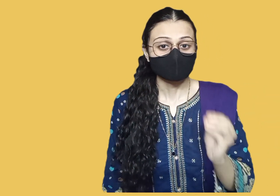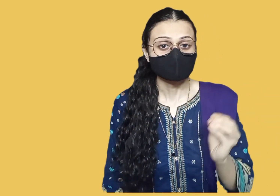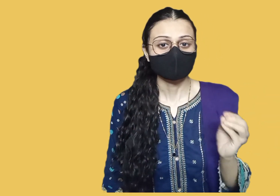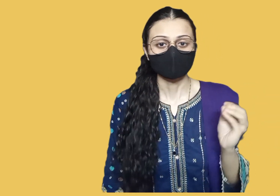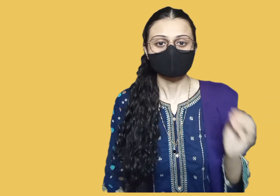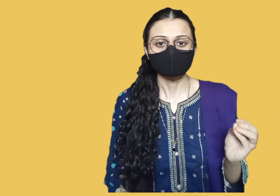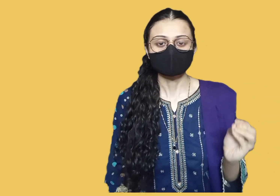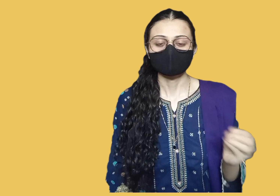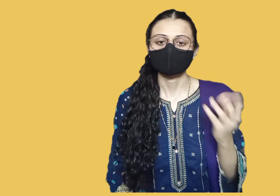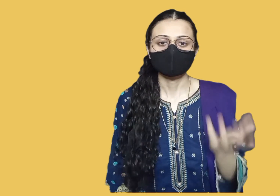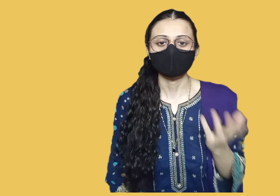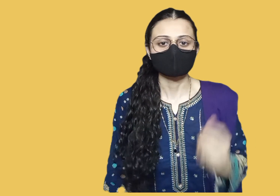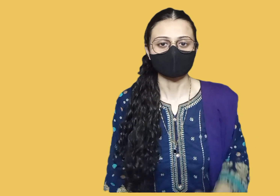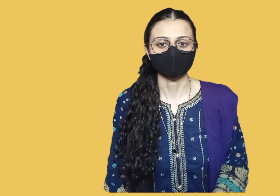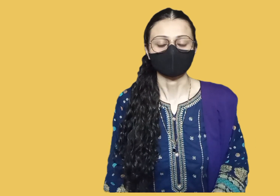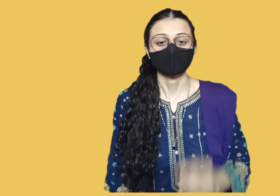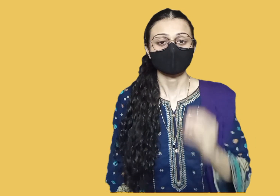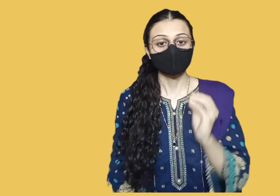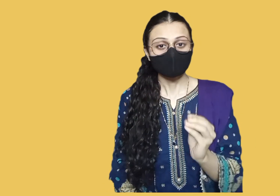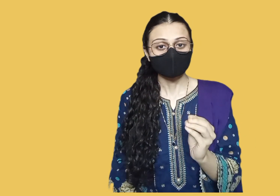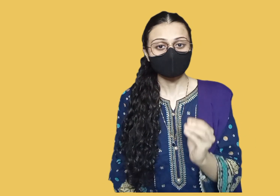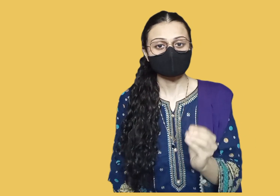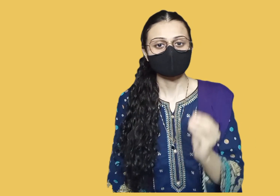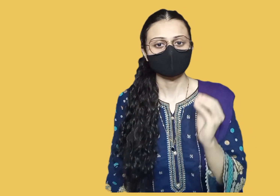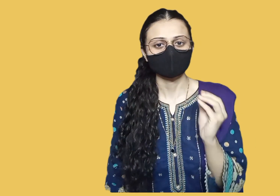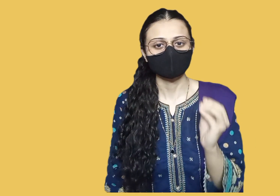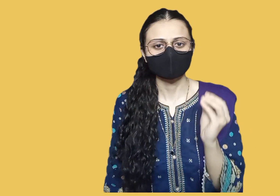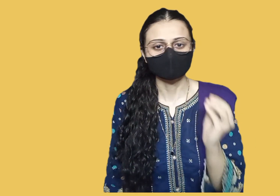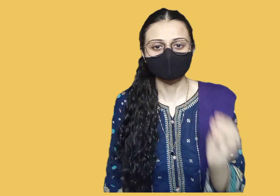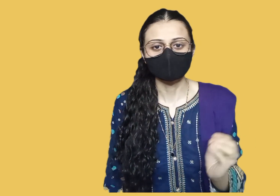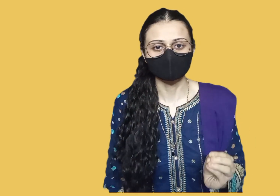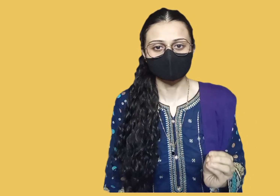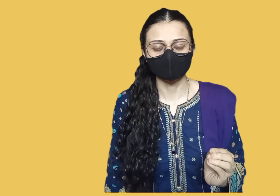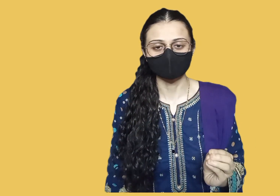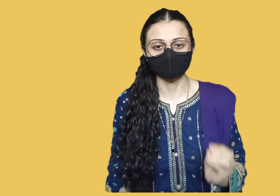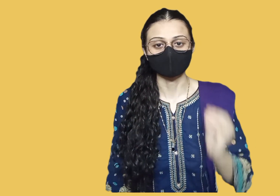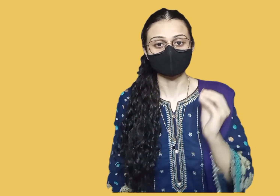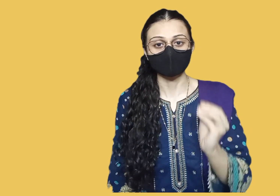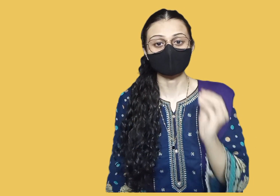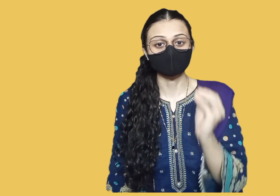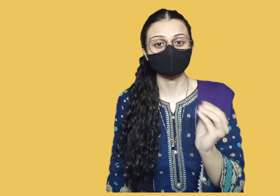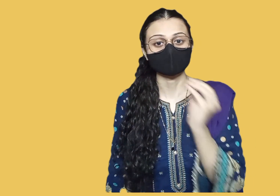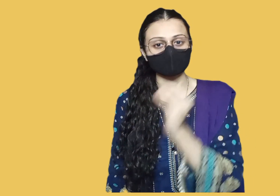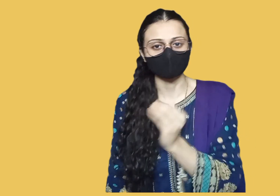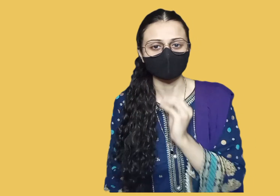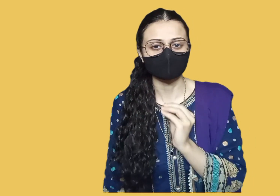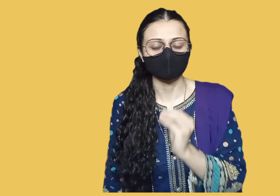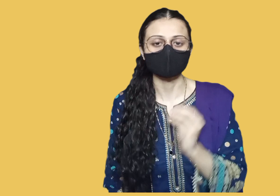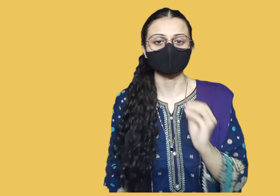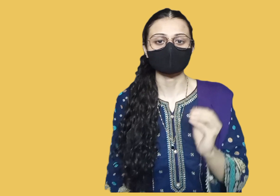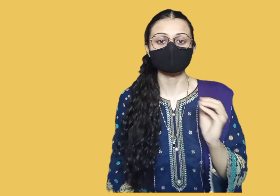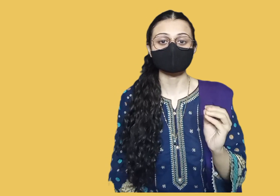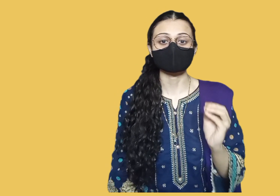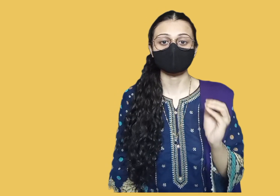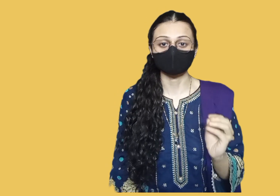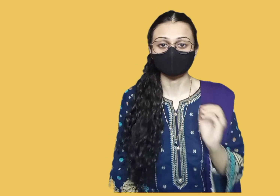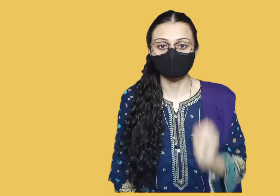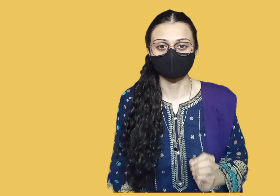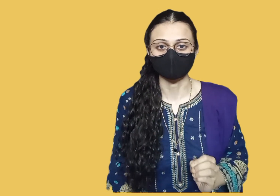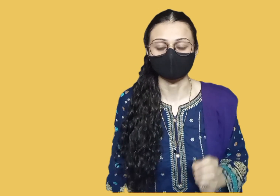का कॉन्सेप्ट जो है वो कहाँ से आया? तो ये पेपराजी जो है वो कोई एक रियल पर्सन नहीं है, ये एक मूवी का कैरेक्टर था जो 1960 में रिलीज़ हुई थी। उस